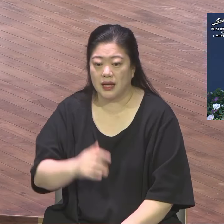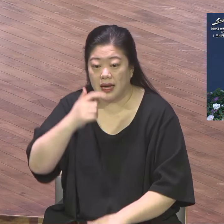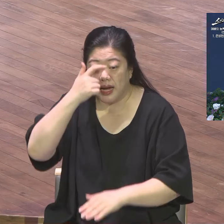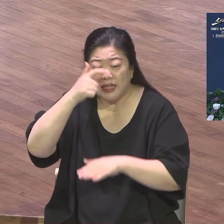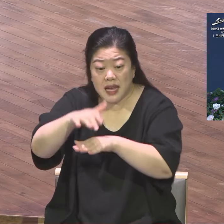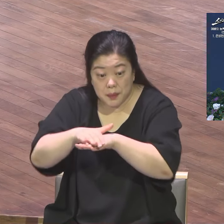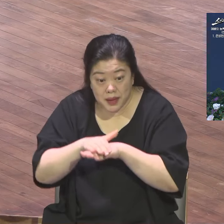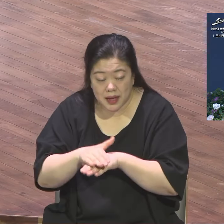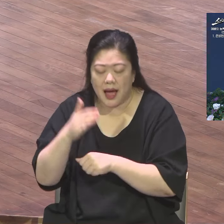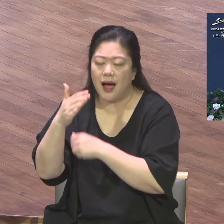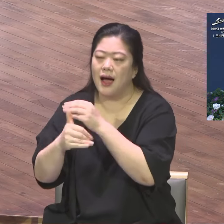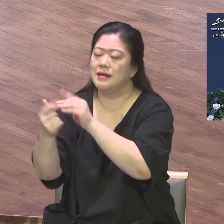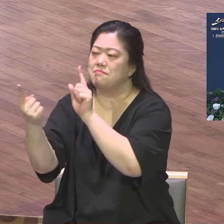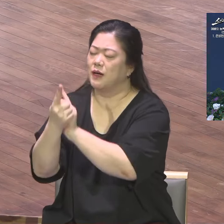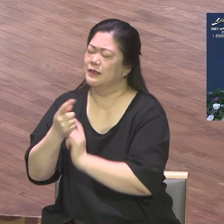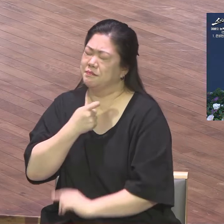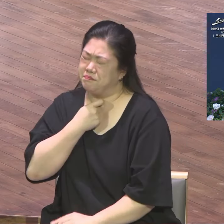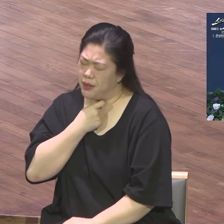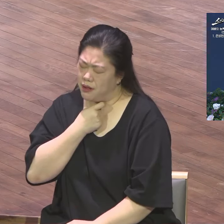되는 예배하러.